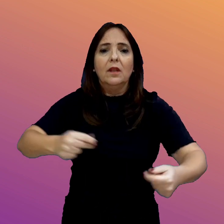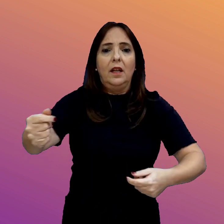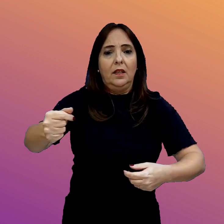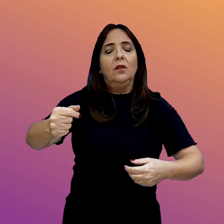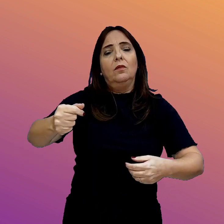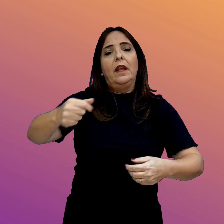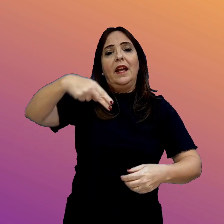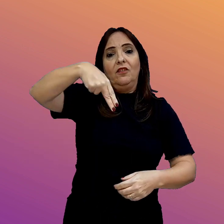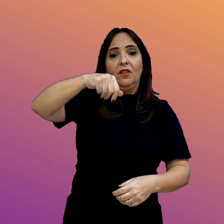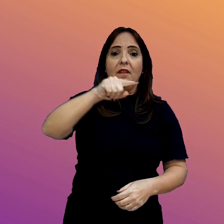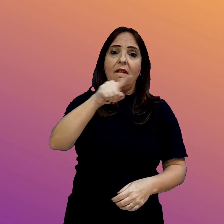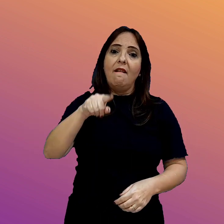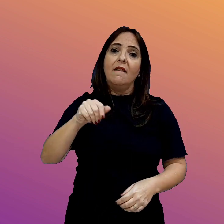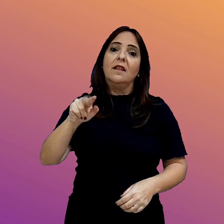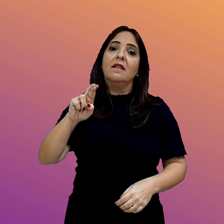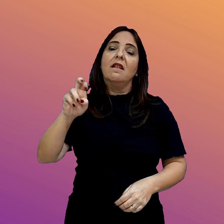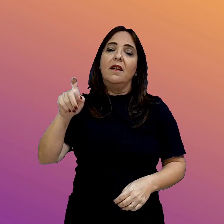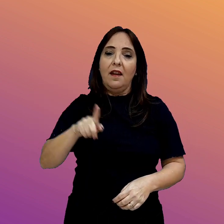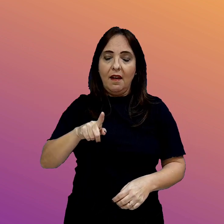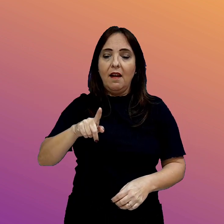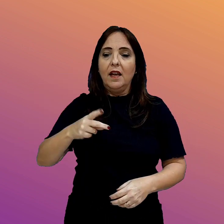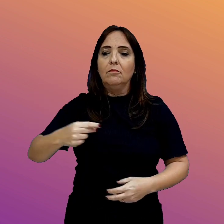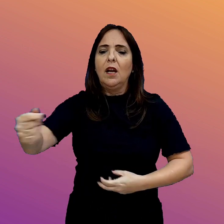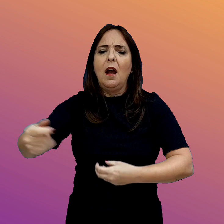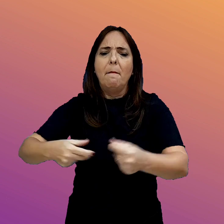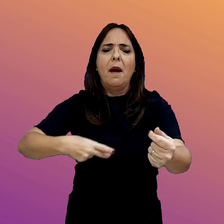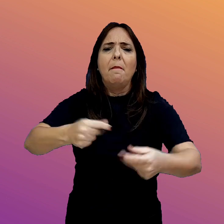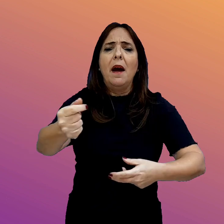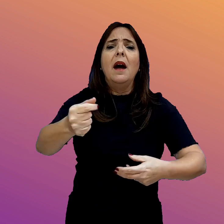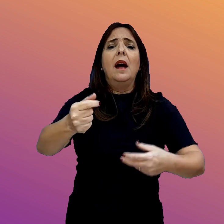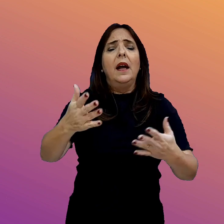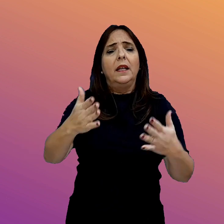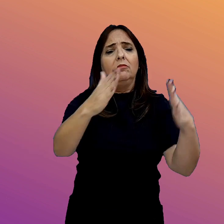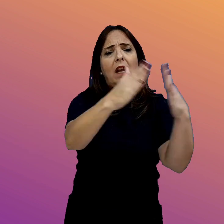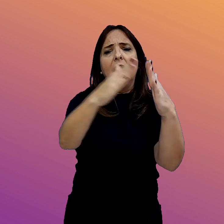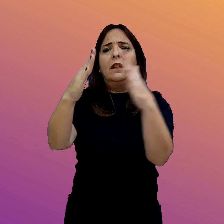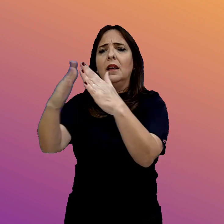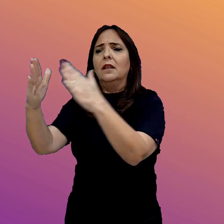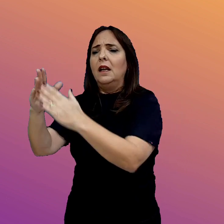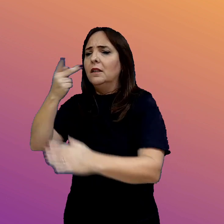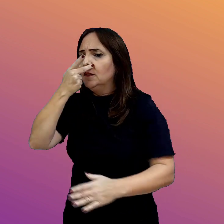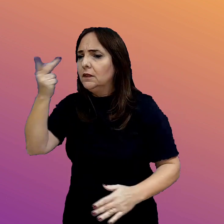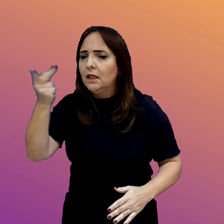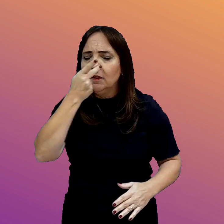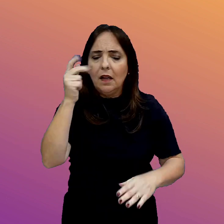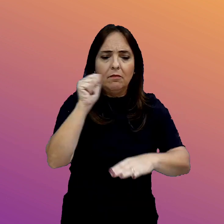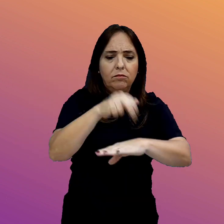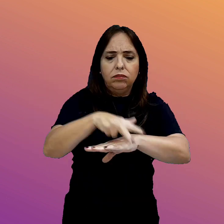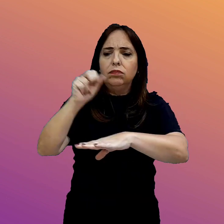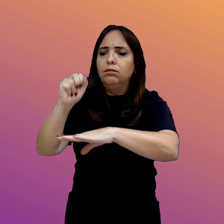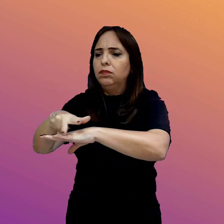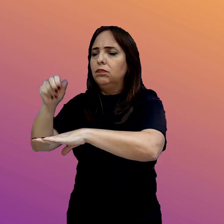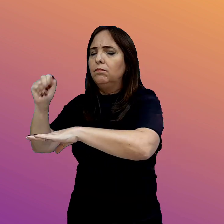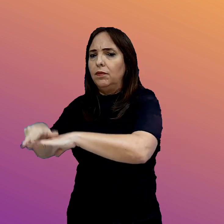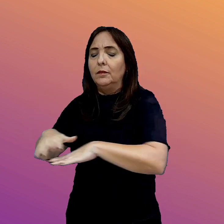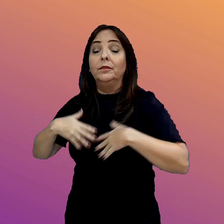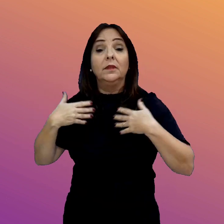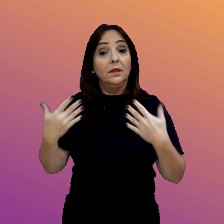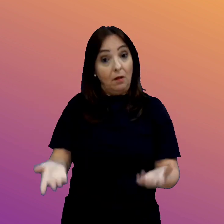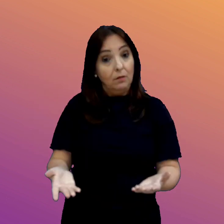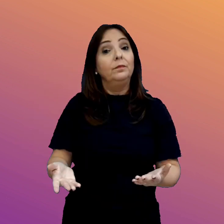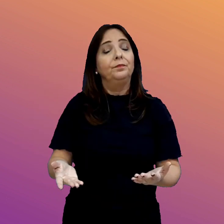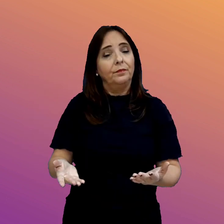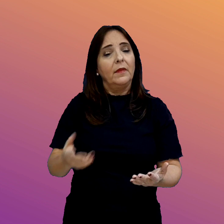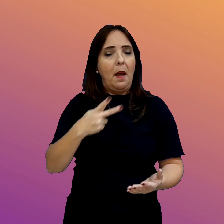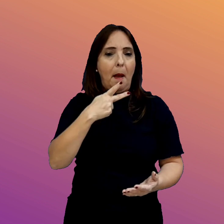ele andava pelo fato de gostar de estar em família, né? Então, respondendo, Paula, a sua pergunta inicial, Jesus Cristo está na